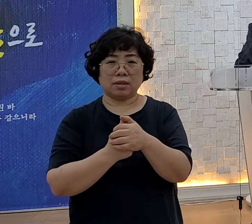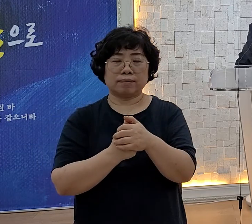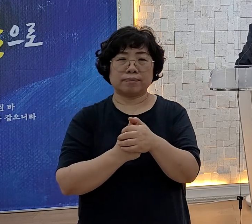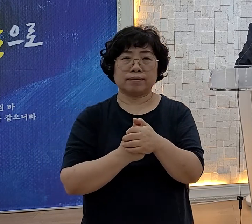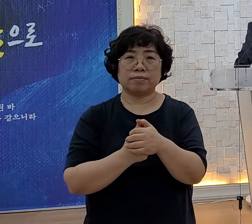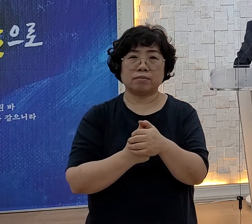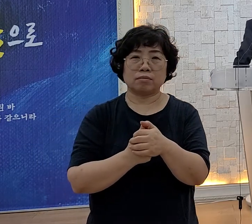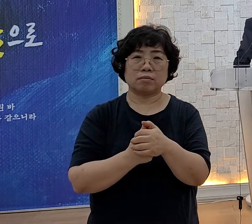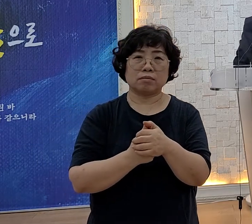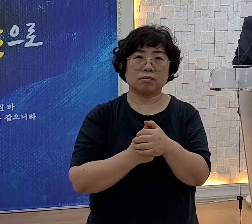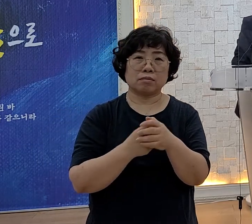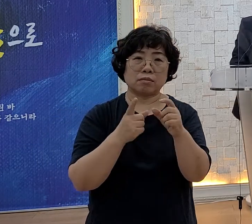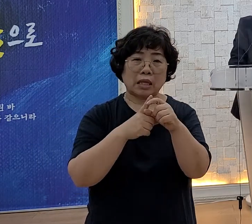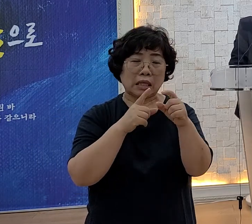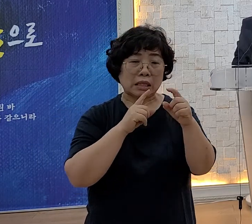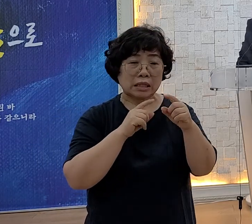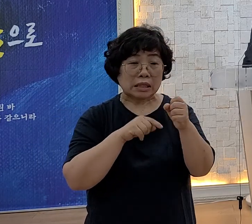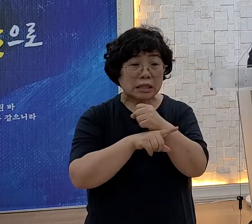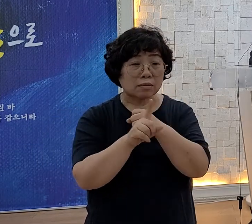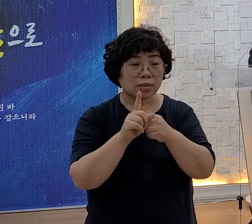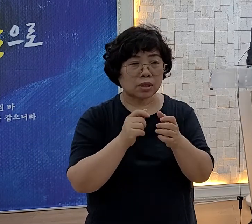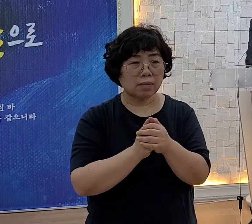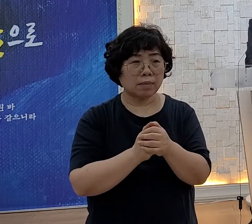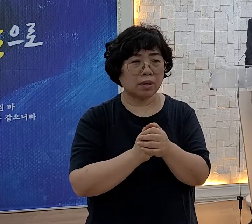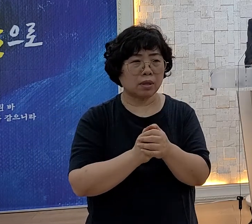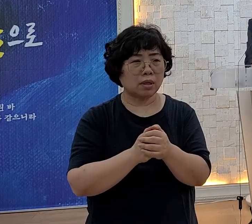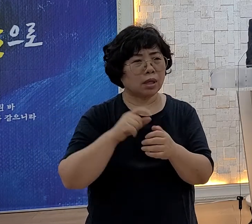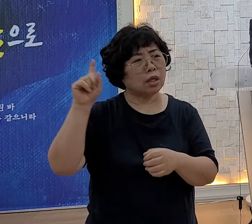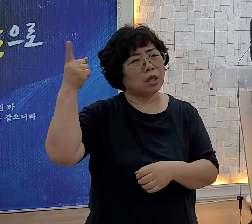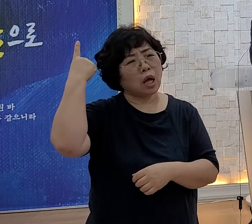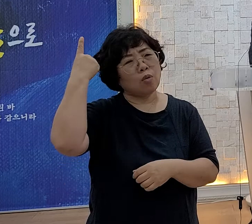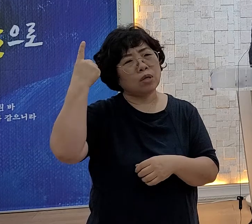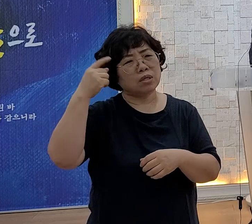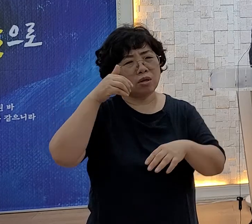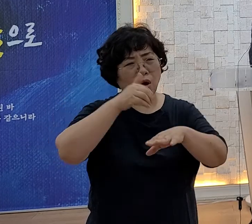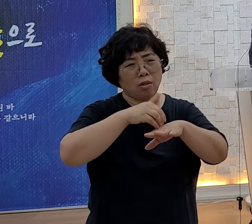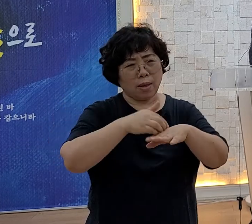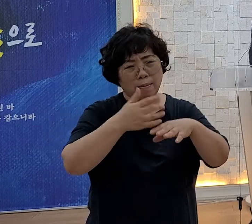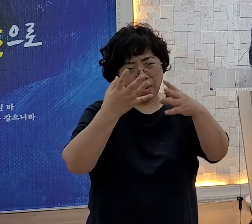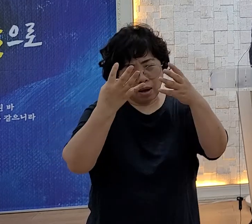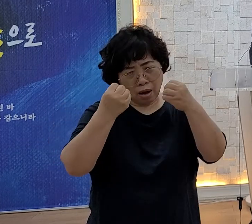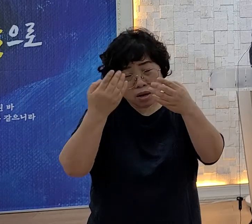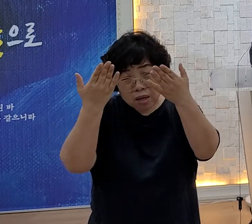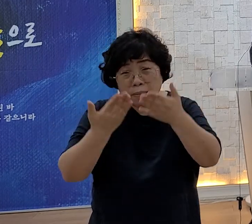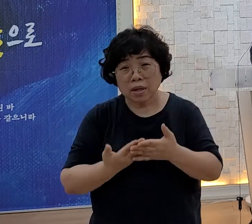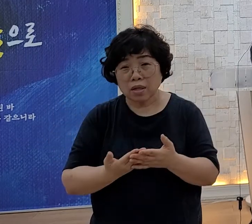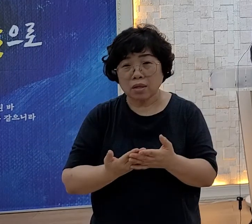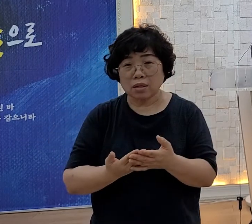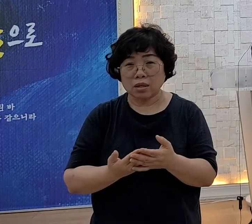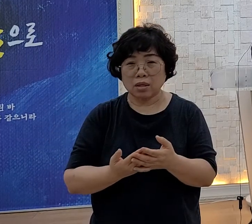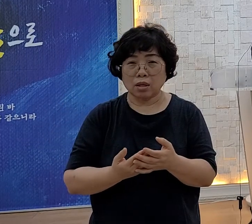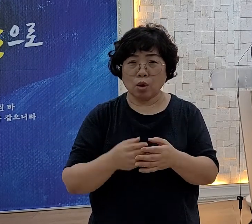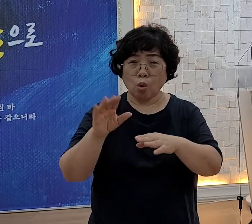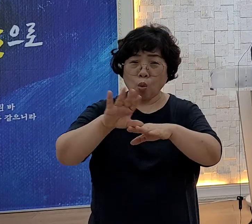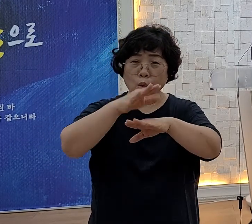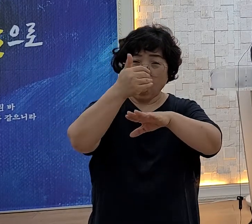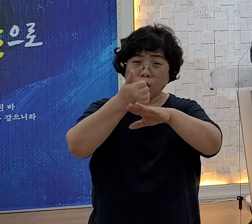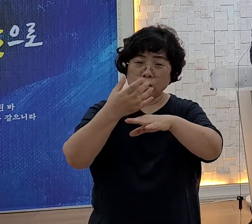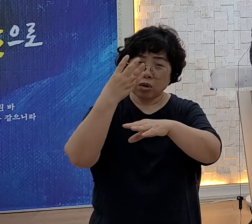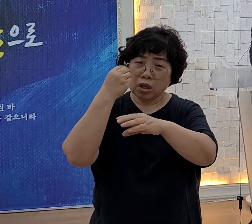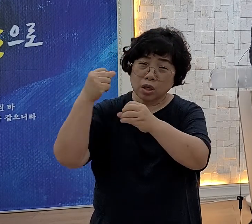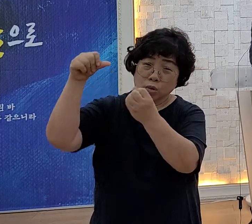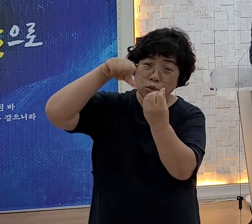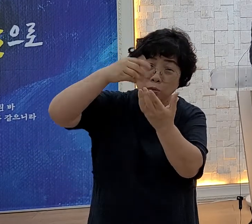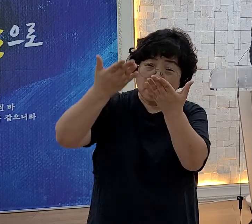무슨 말이냐면은 그가 얼마나 많은 연단을 받았습니까? 심지어 왕으로 기름 부음을